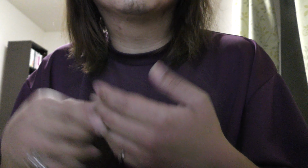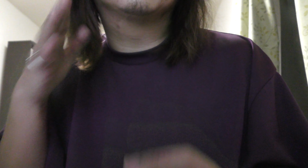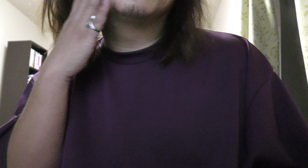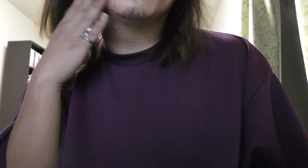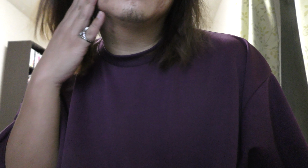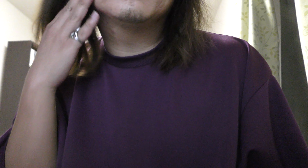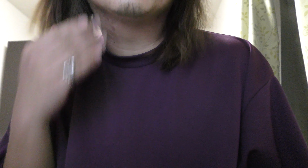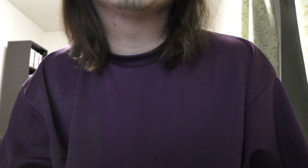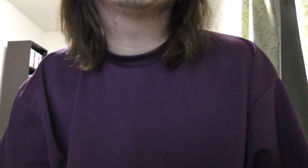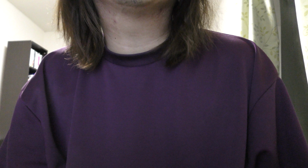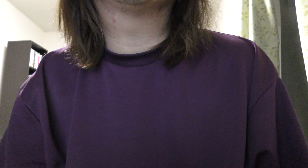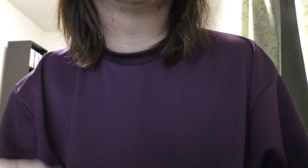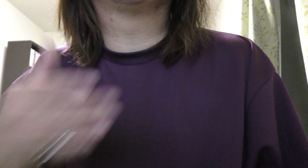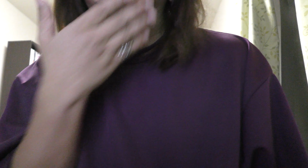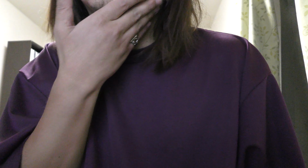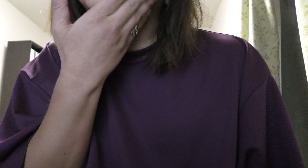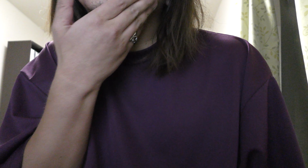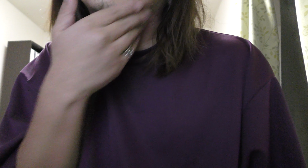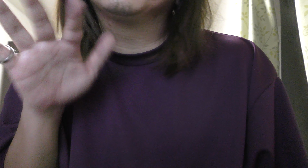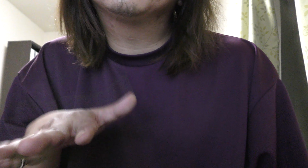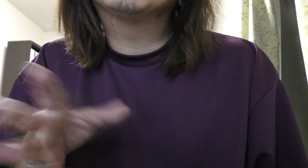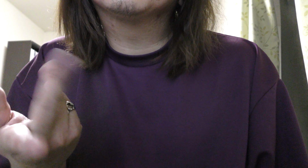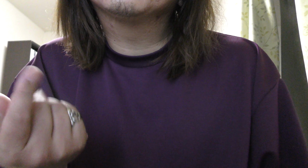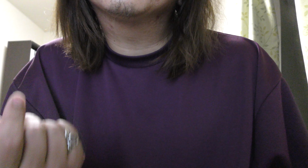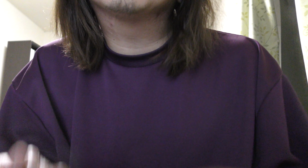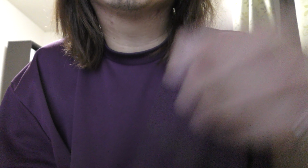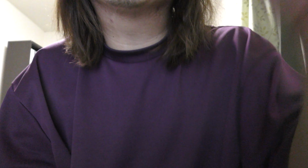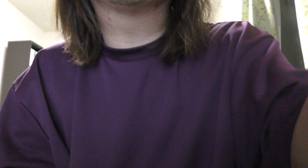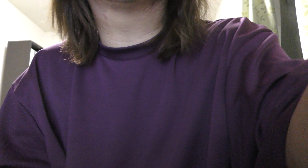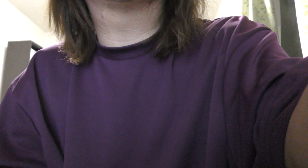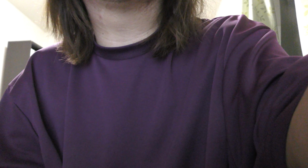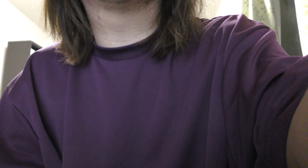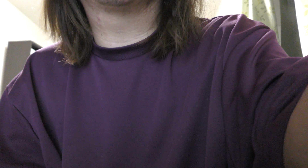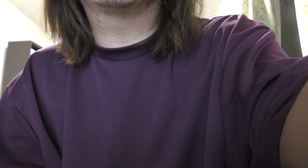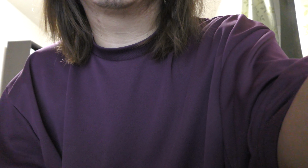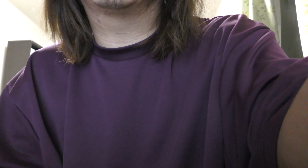です。これで手話だより終わります。